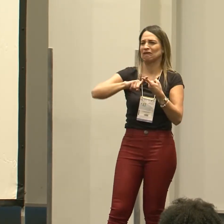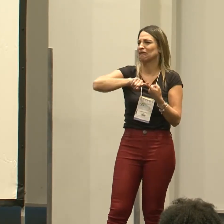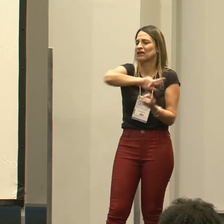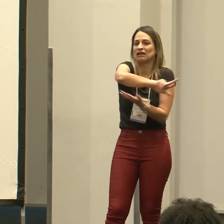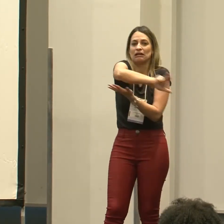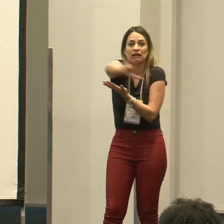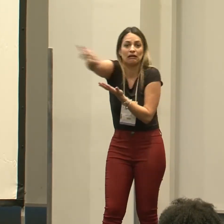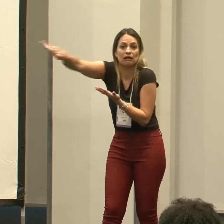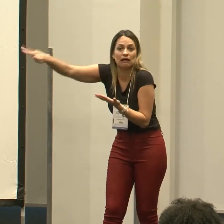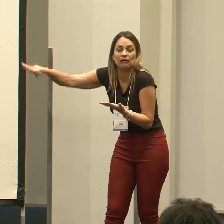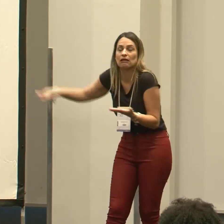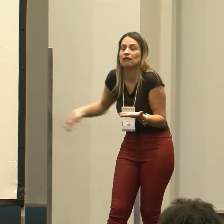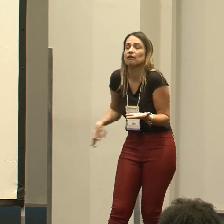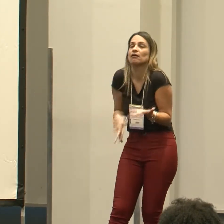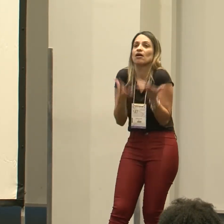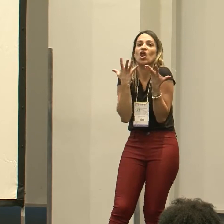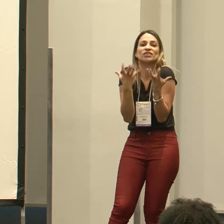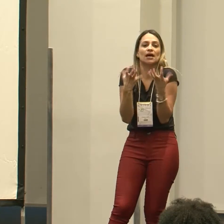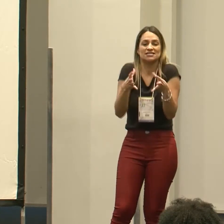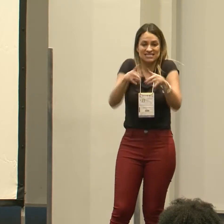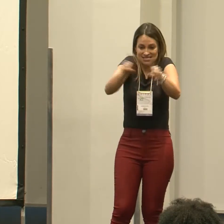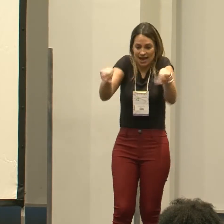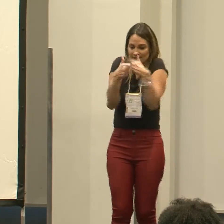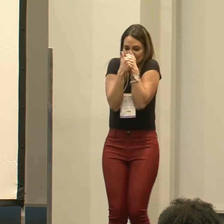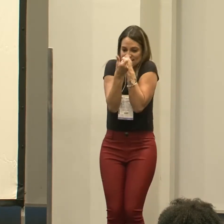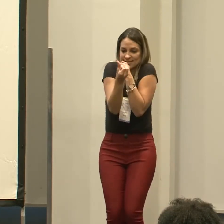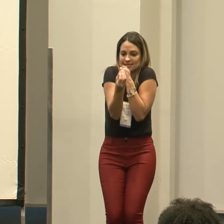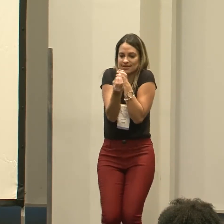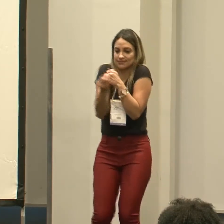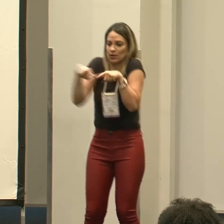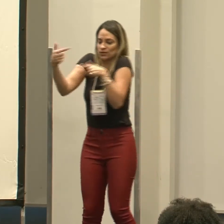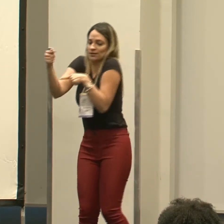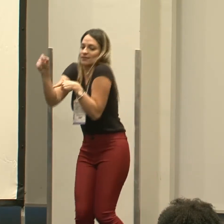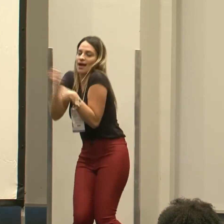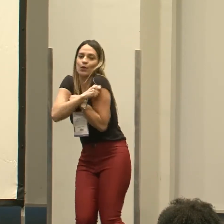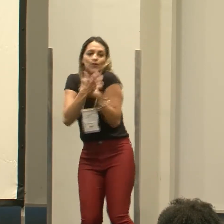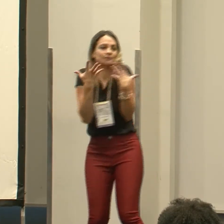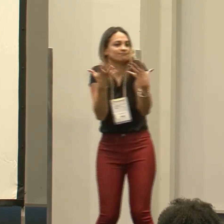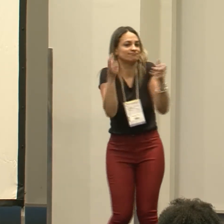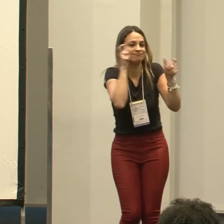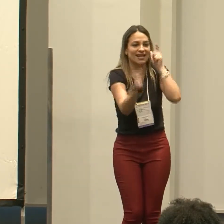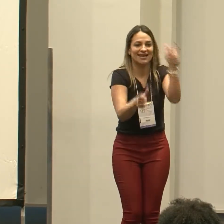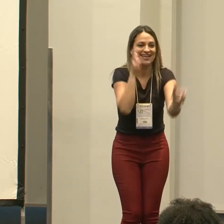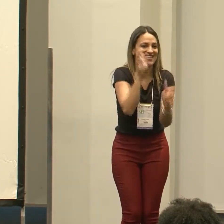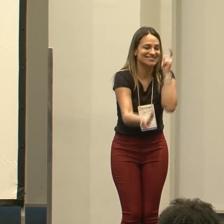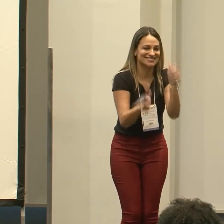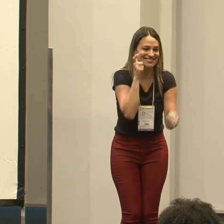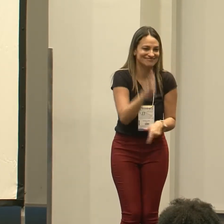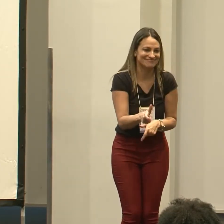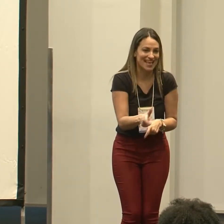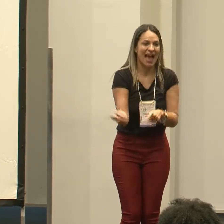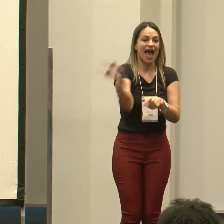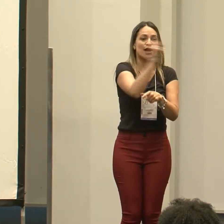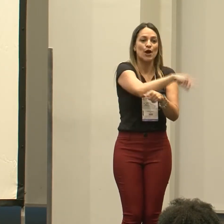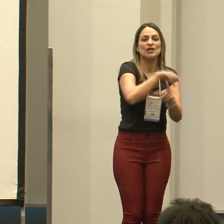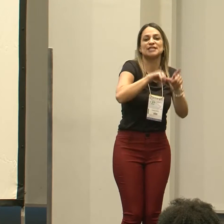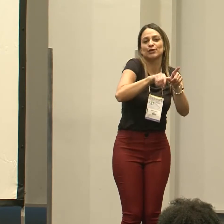de engenharia, de diversos cursos. A sala fica lotada com 60 alunos ou mais, com todo mundo